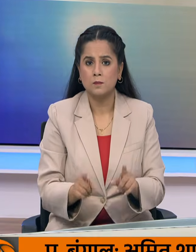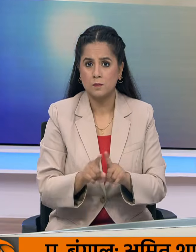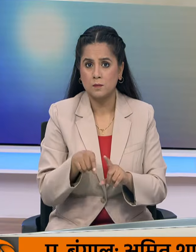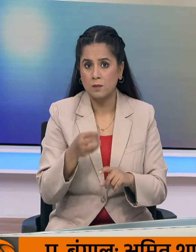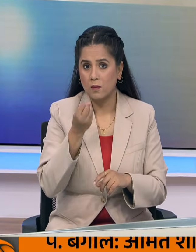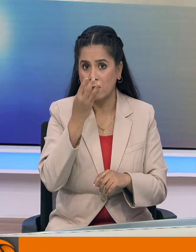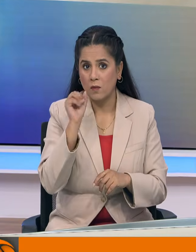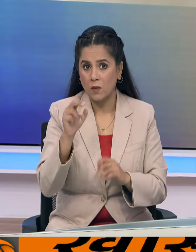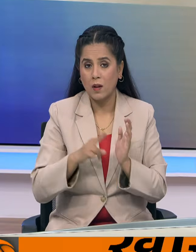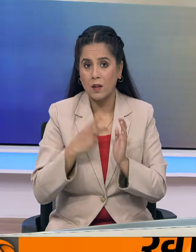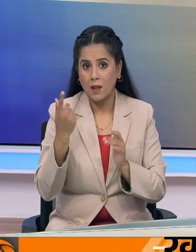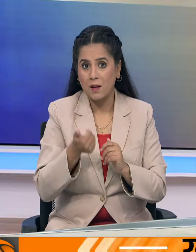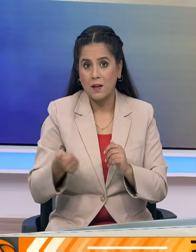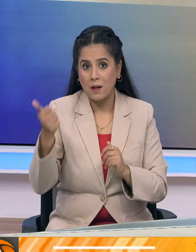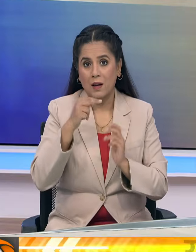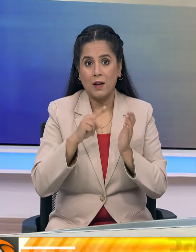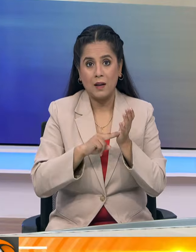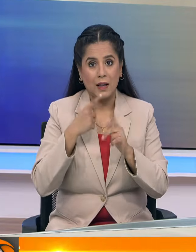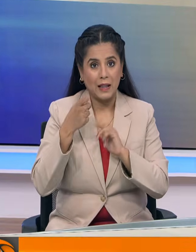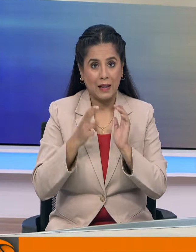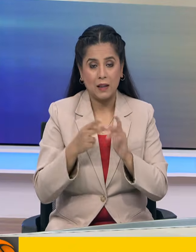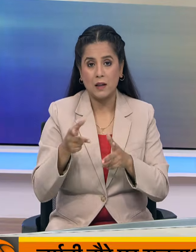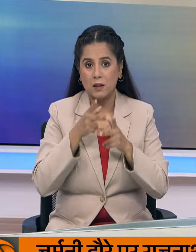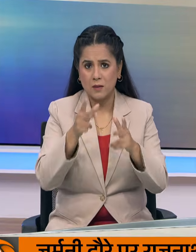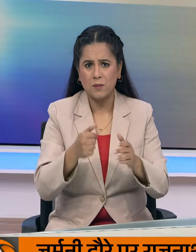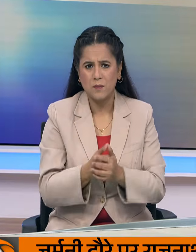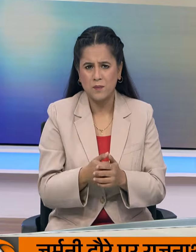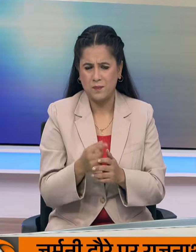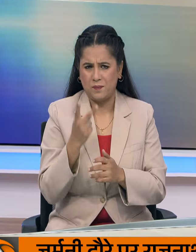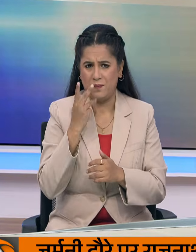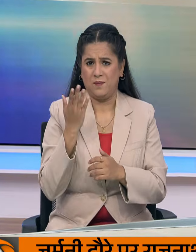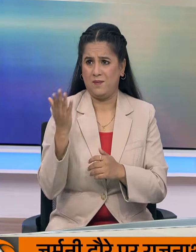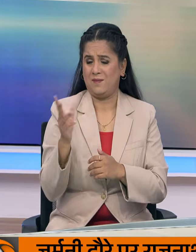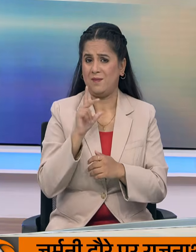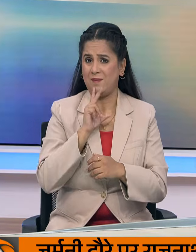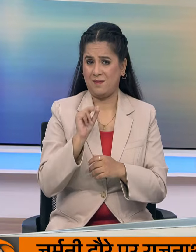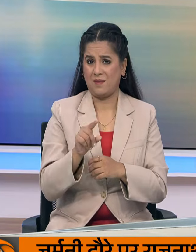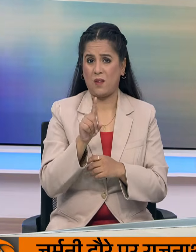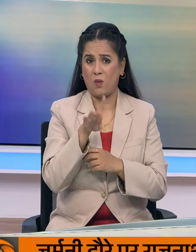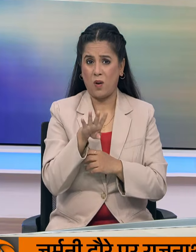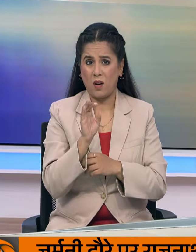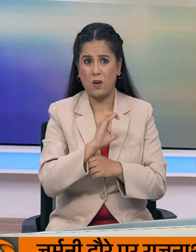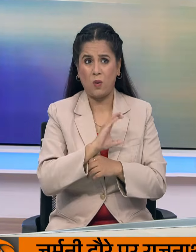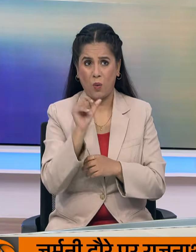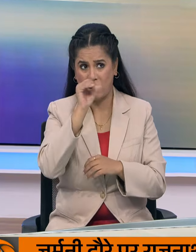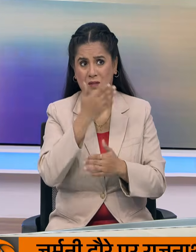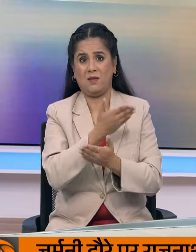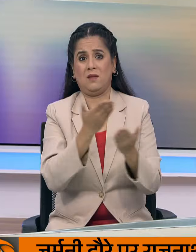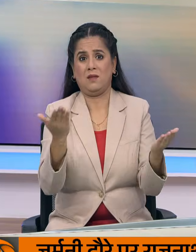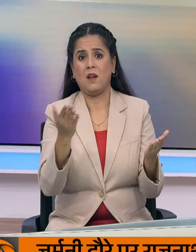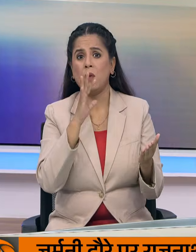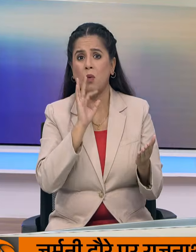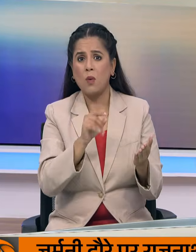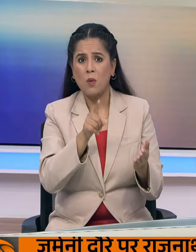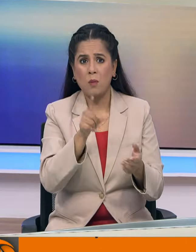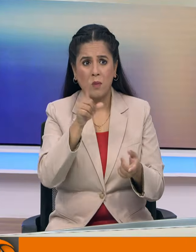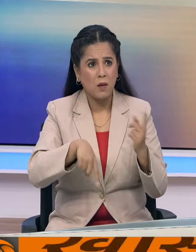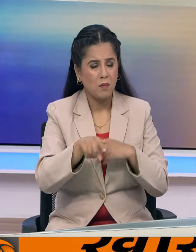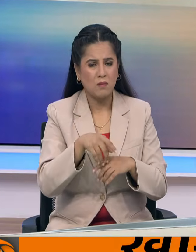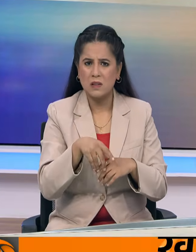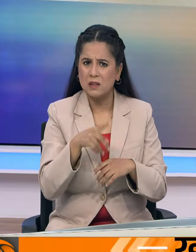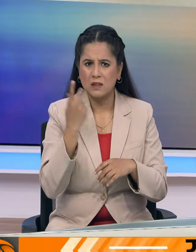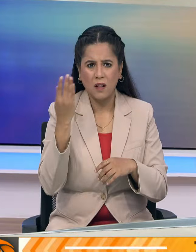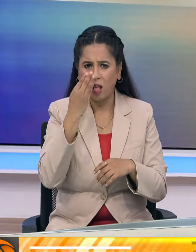भाजपा के राष्ट्रीय अध्यक्ष नितिन नवीन ने कहा है कि इस तरह की टिप्पणी 140 करोड़ देशवासियों के जनादेश का अनादर